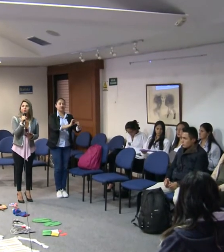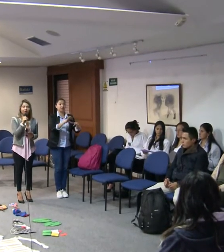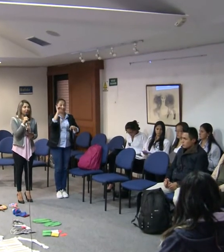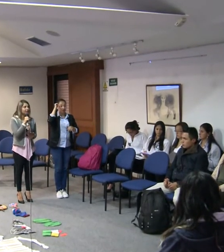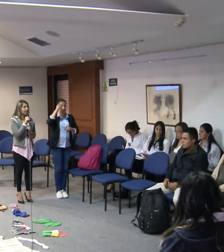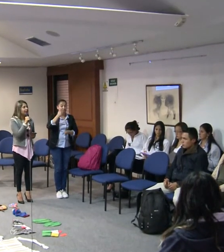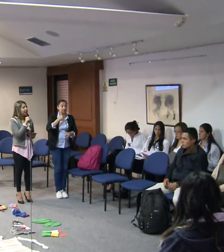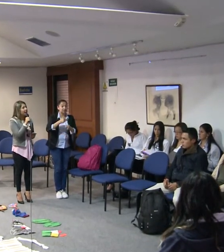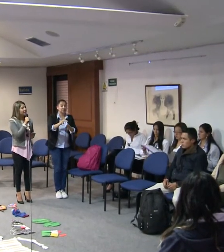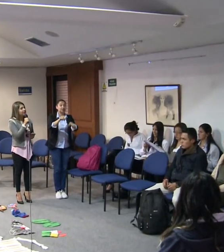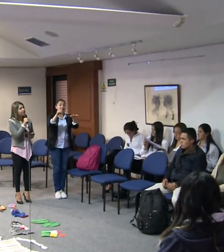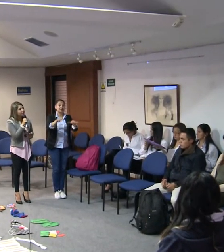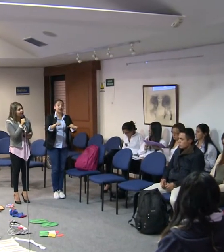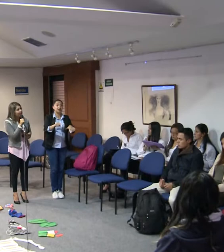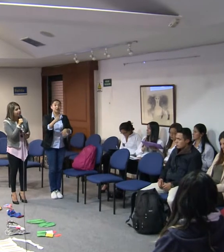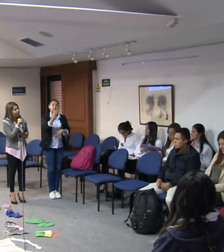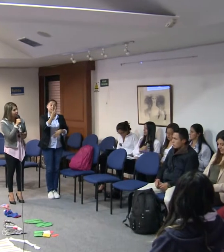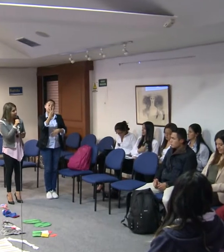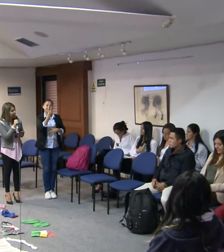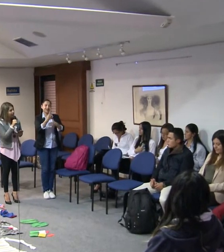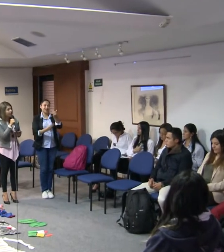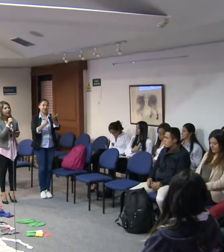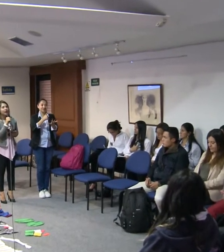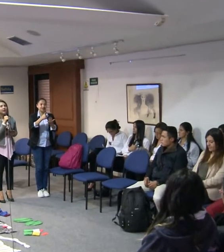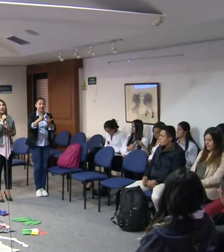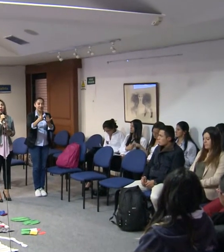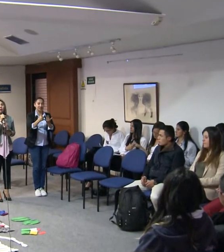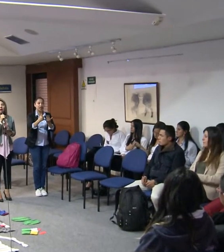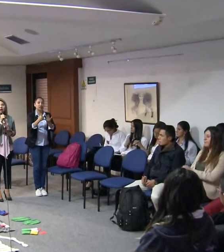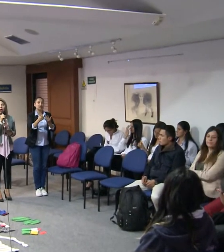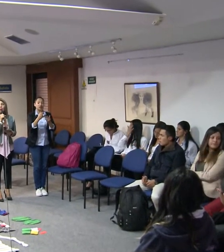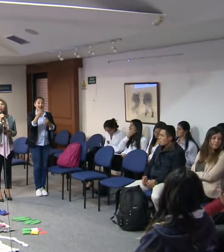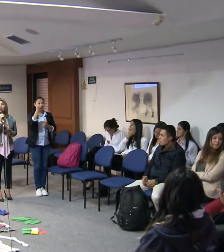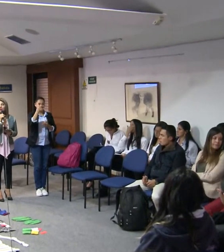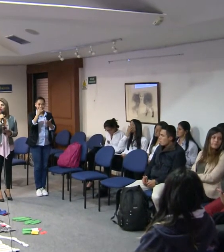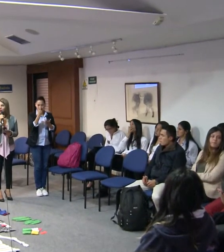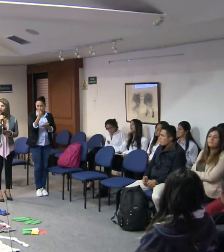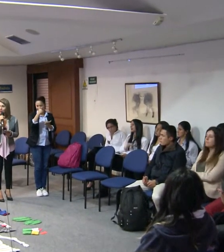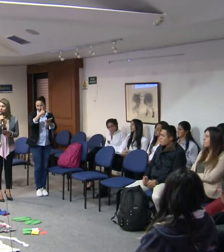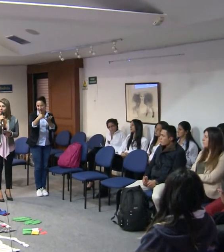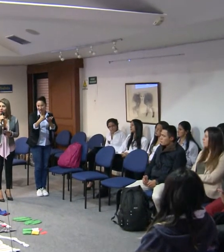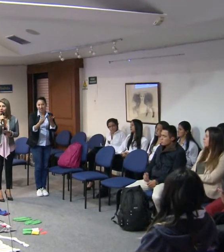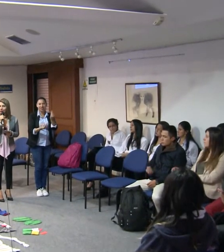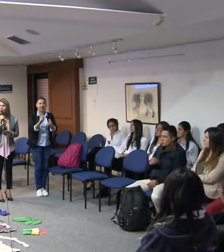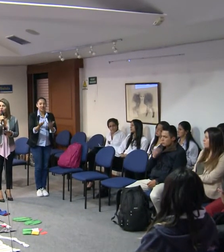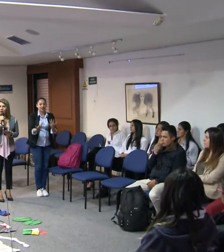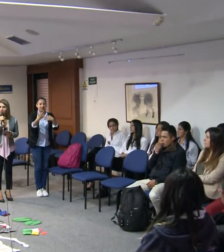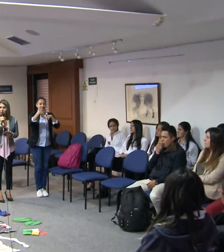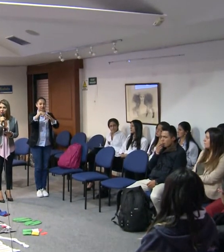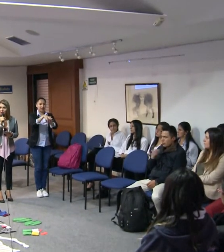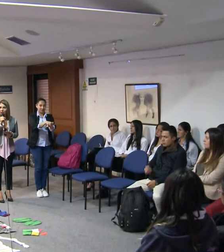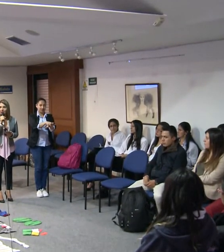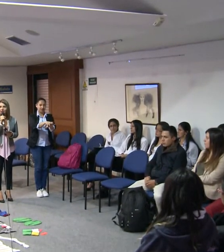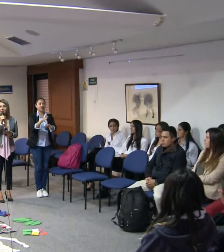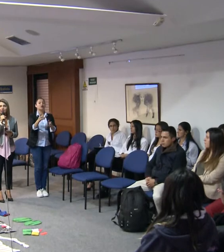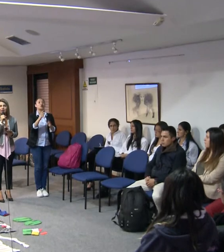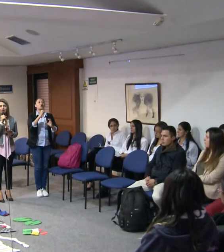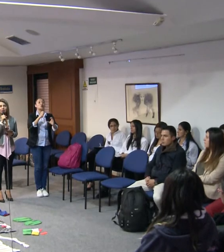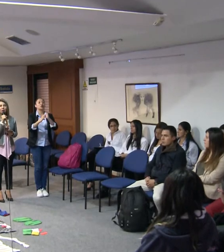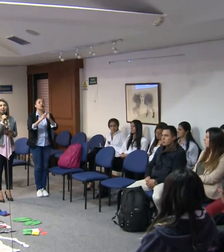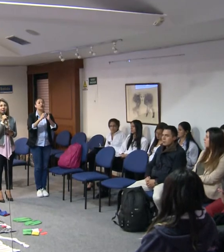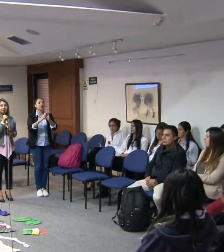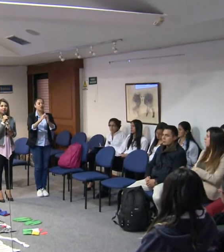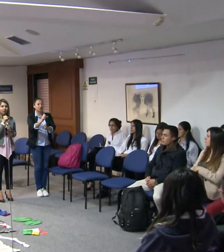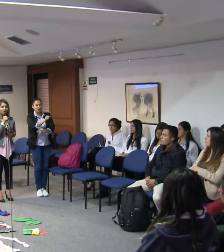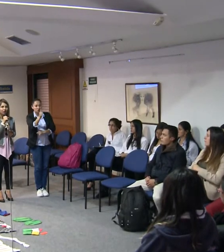del próximo semestre estas dos líneas se unifican y se denominarán comunicaciones otras. Y ustedes posiblemente tendrán que